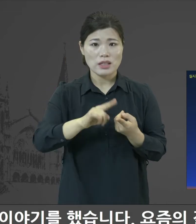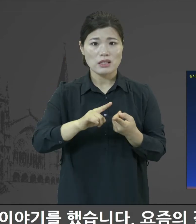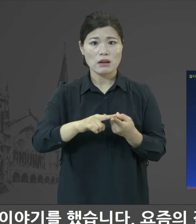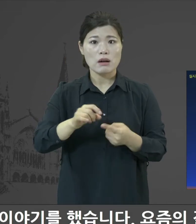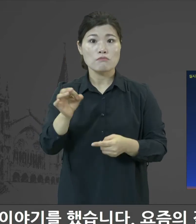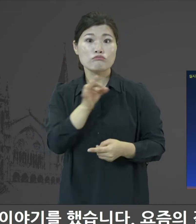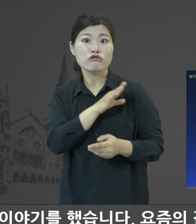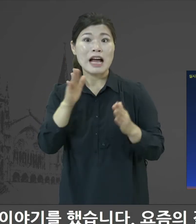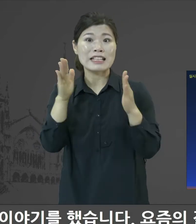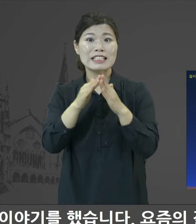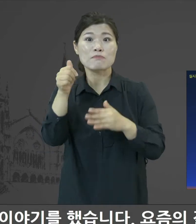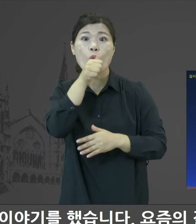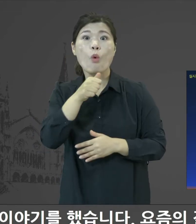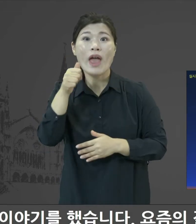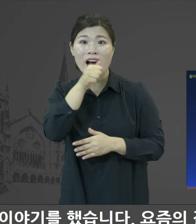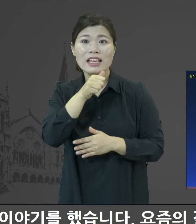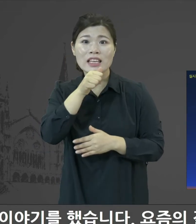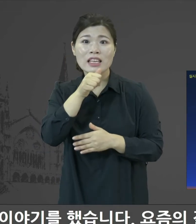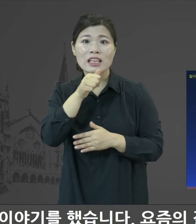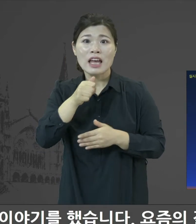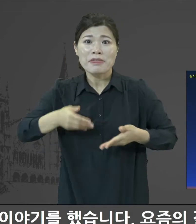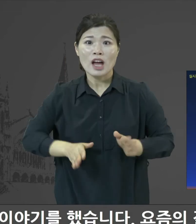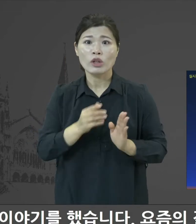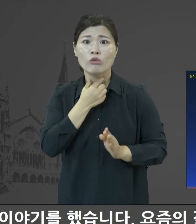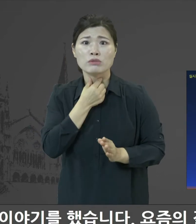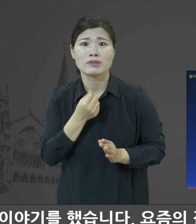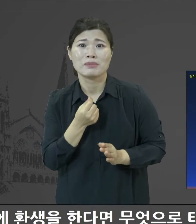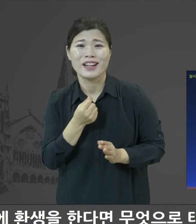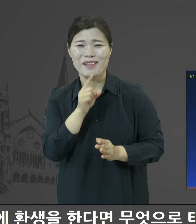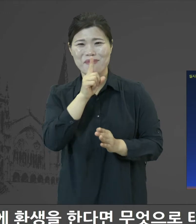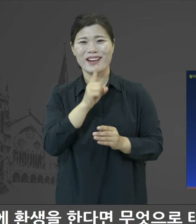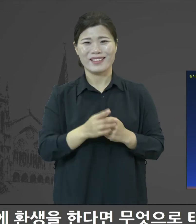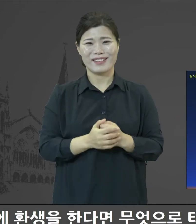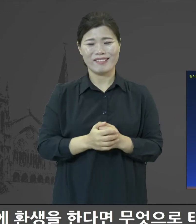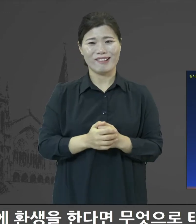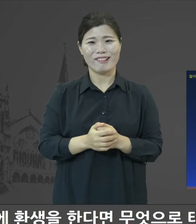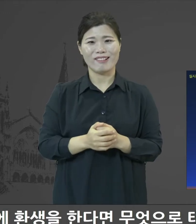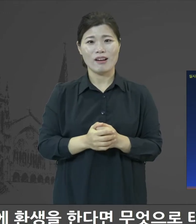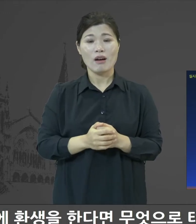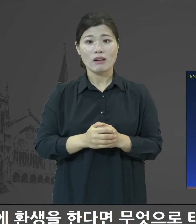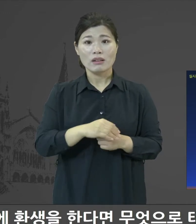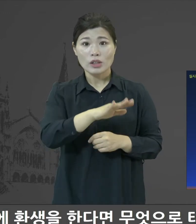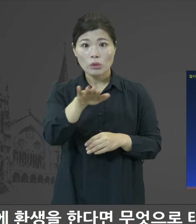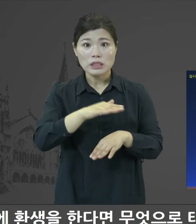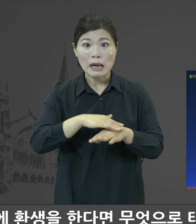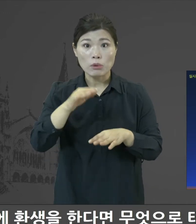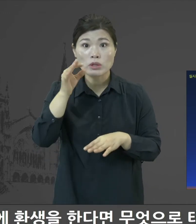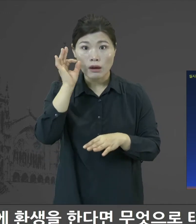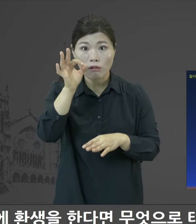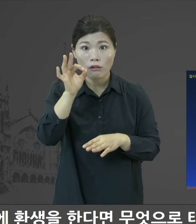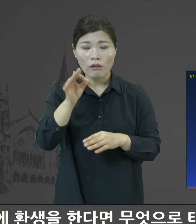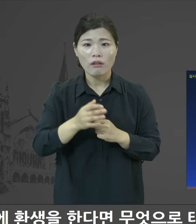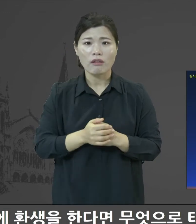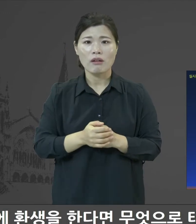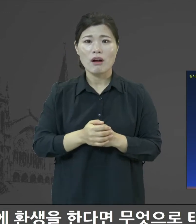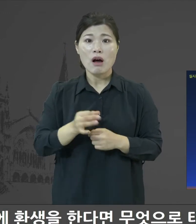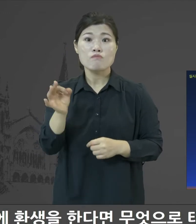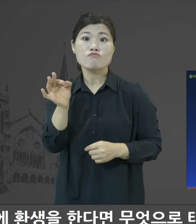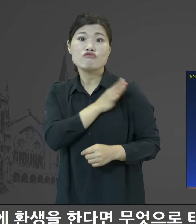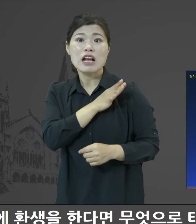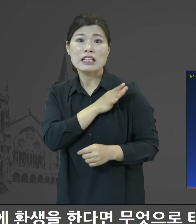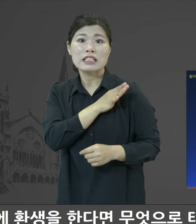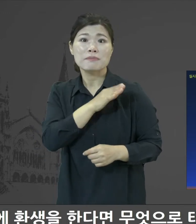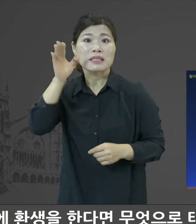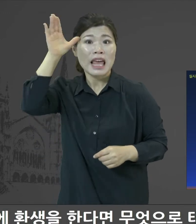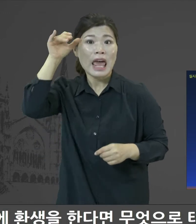부잣집 고양이로 태어나고 싶다. 근데 이게 잘 들어보라는 거예요. 부잣집 개도